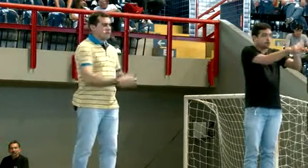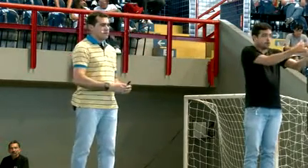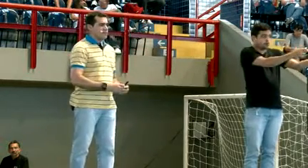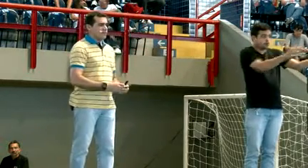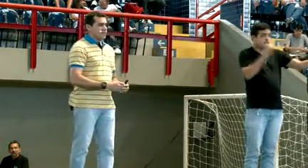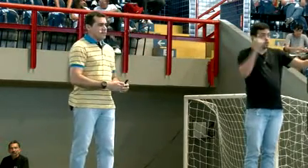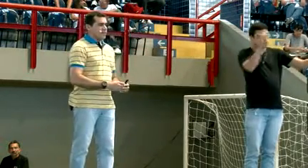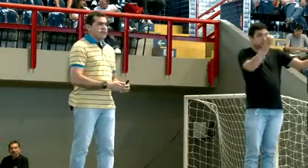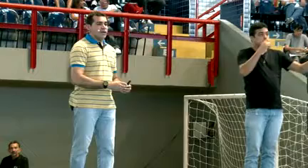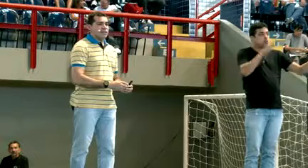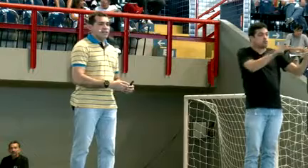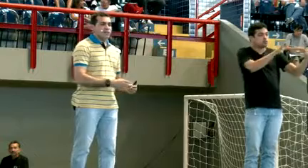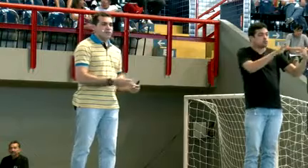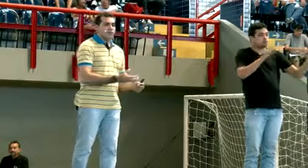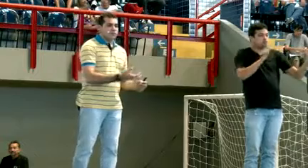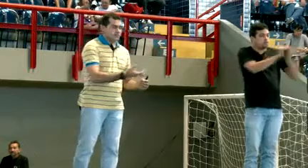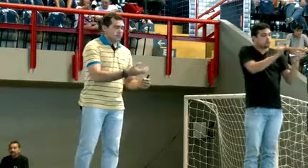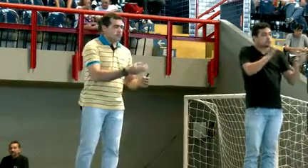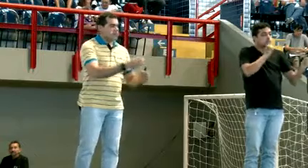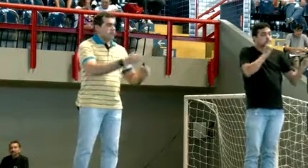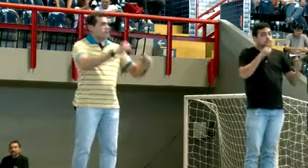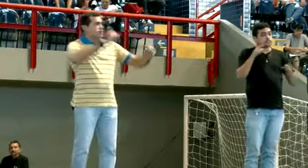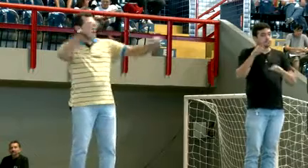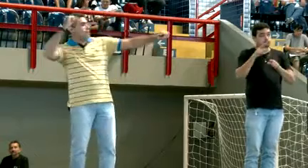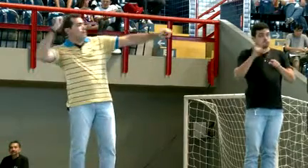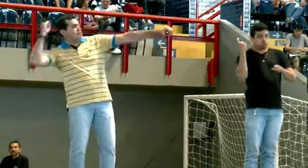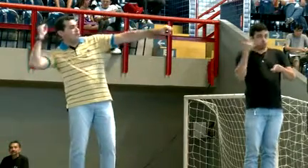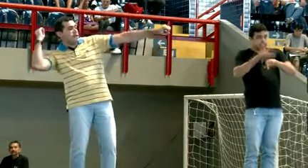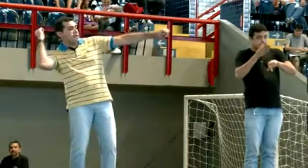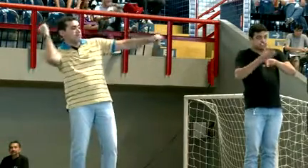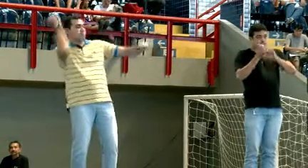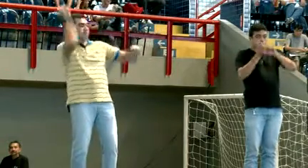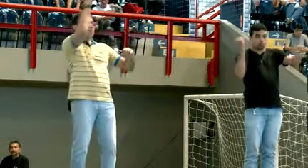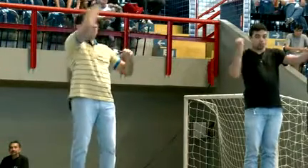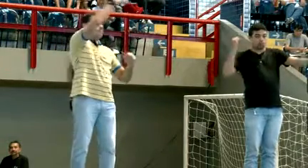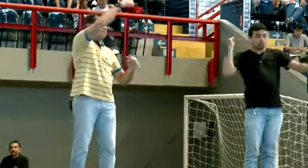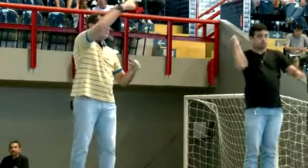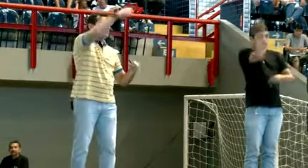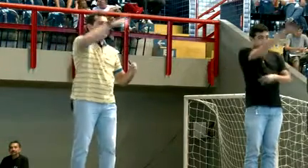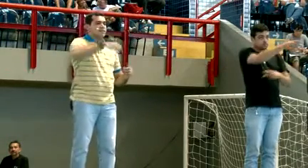fera. Então ele treinou arremesso de dardo,